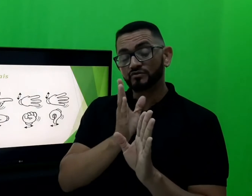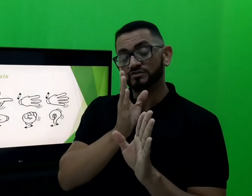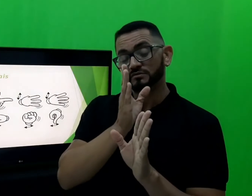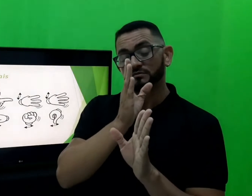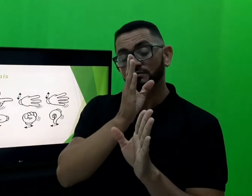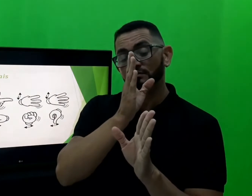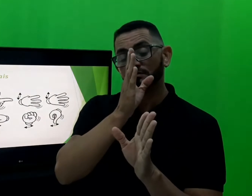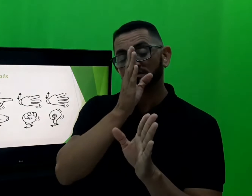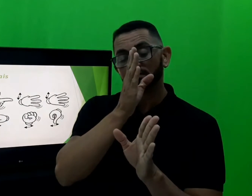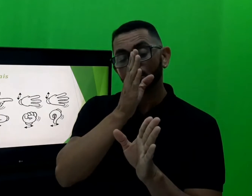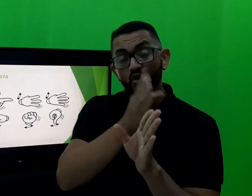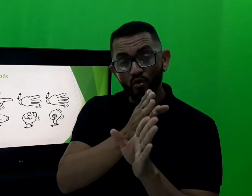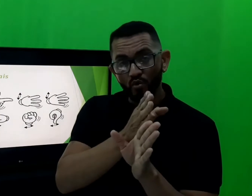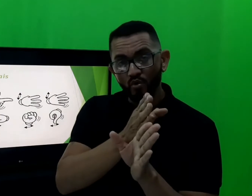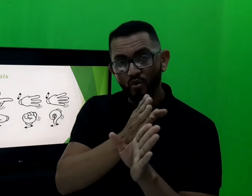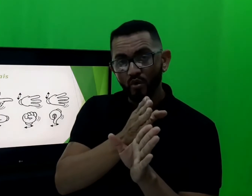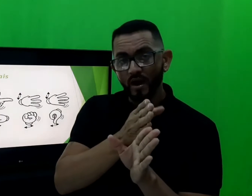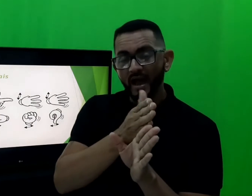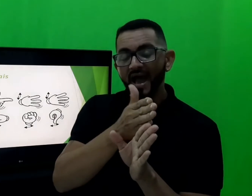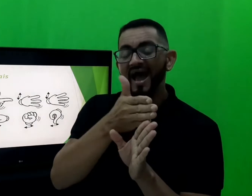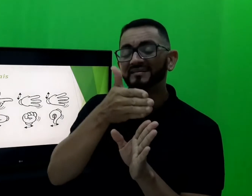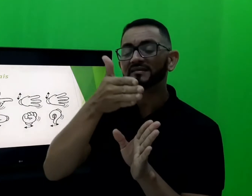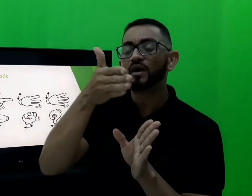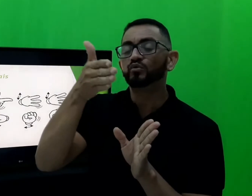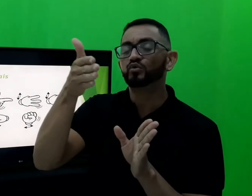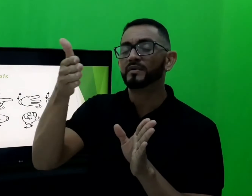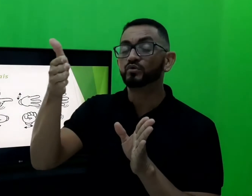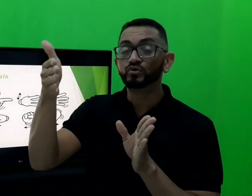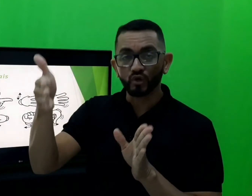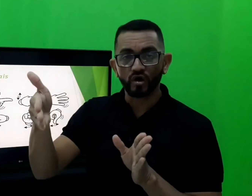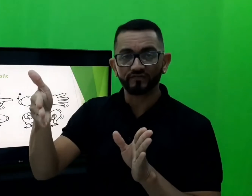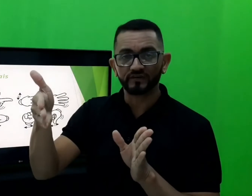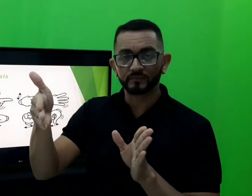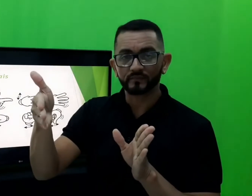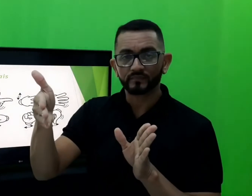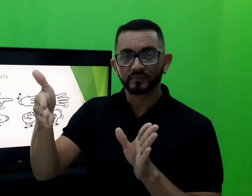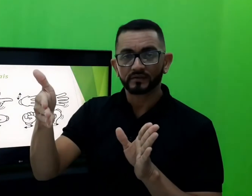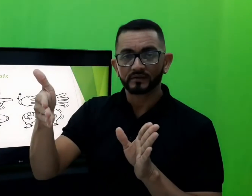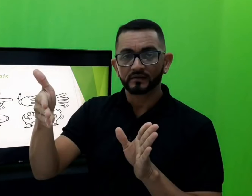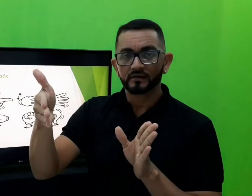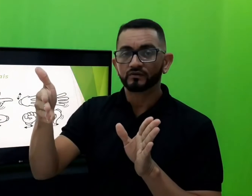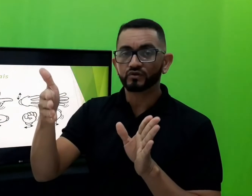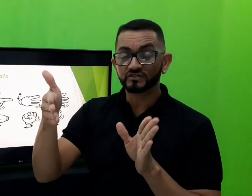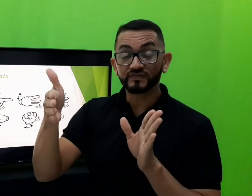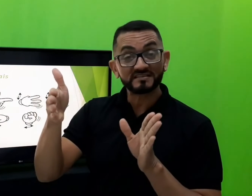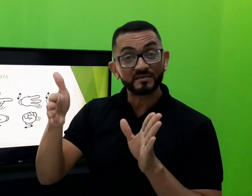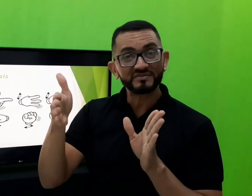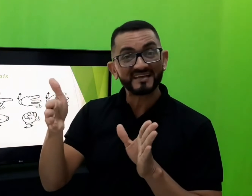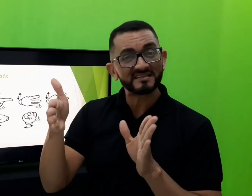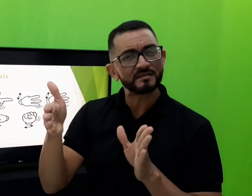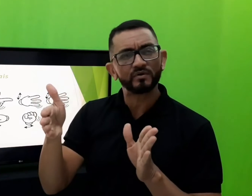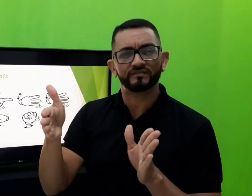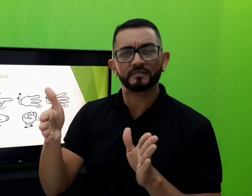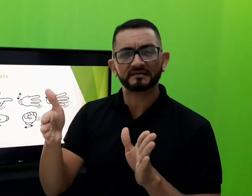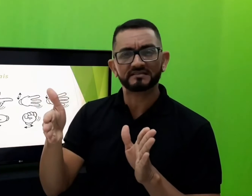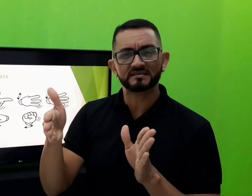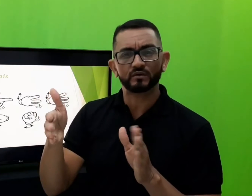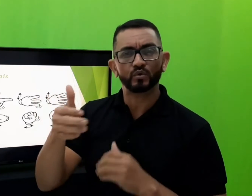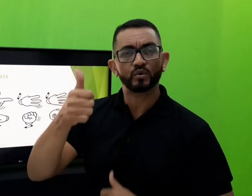números 1 até o número 9, nós fazemos essa movimentação.